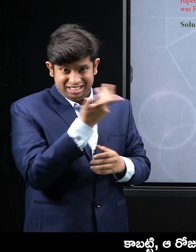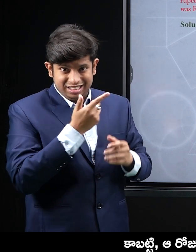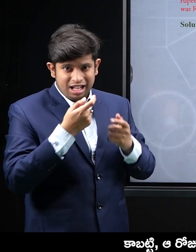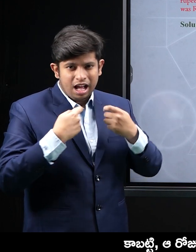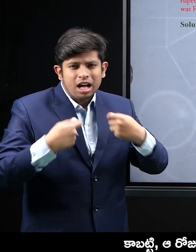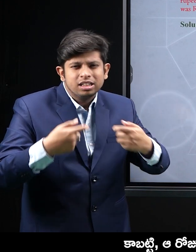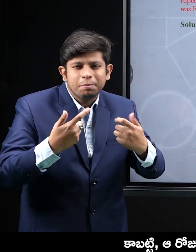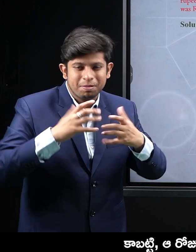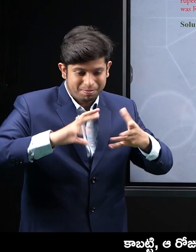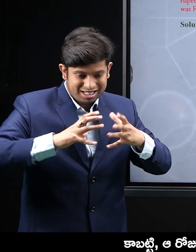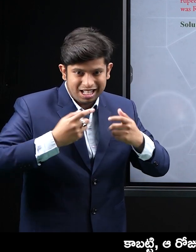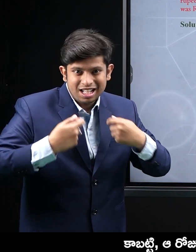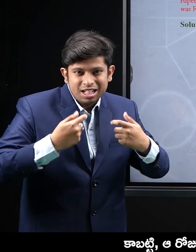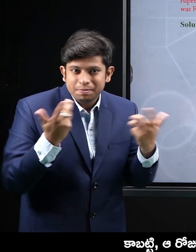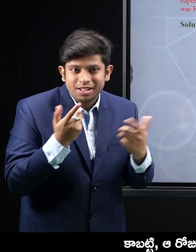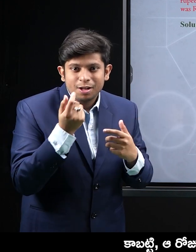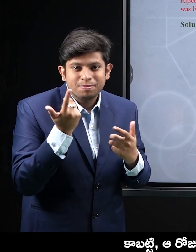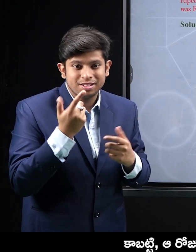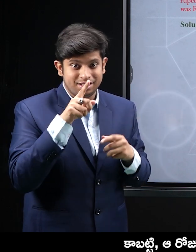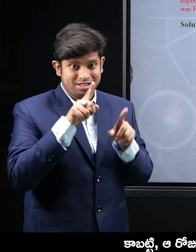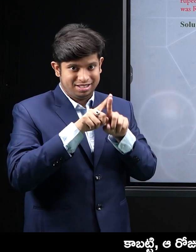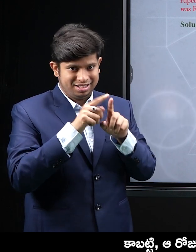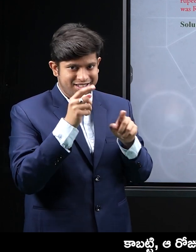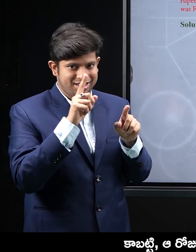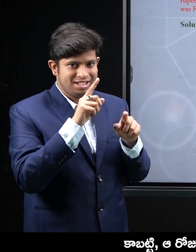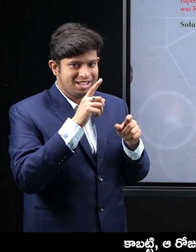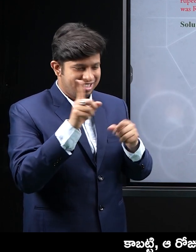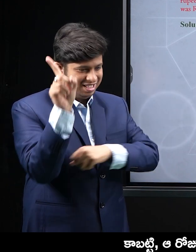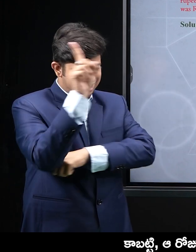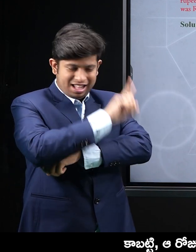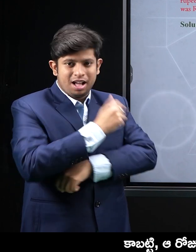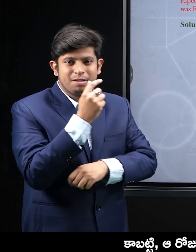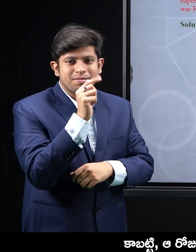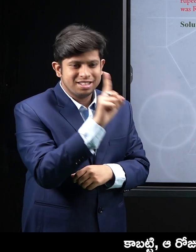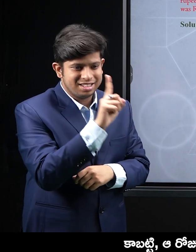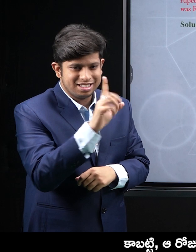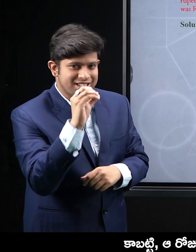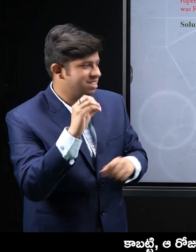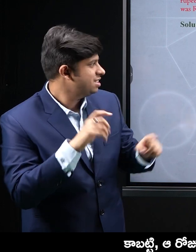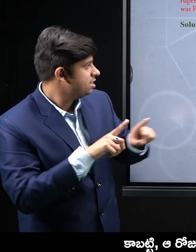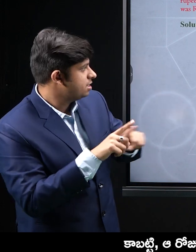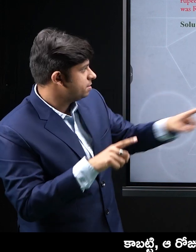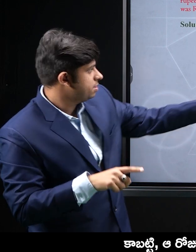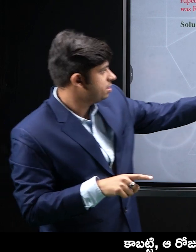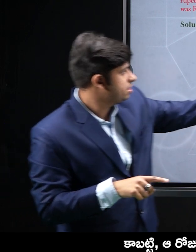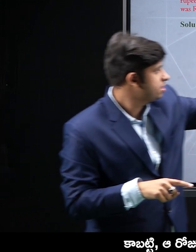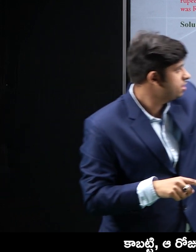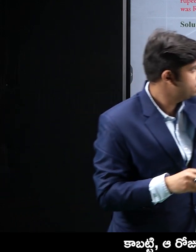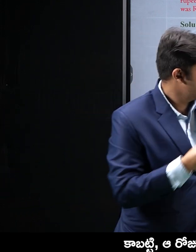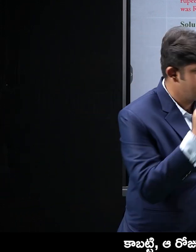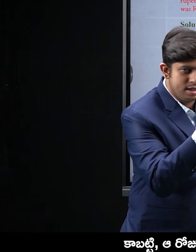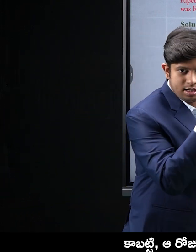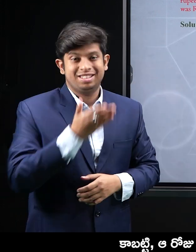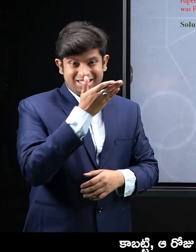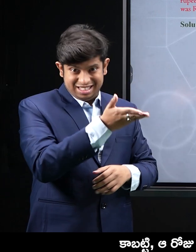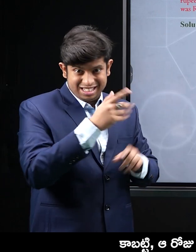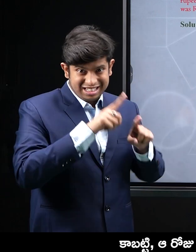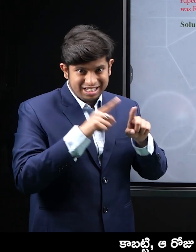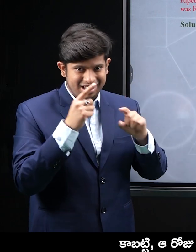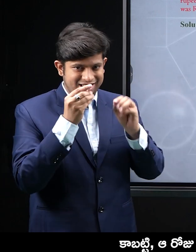రోజు ఒక్కో యంత్రం ఉత్పత్తి ఖర్చు రూపాయల్లో = 110 మైనస్ x. కాబట్టి ఆ